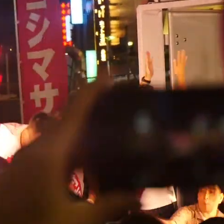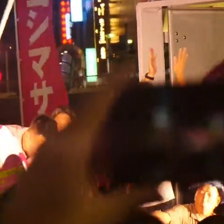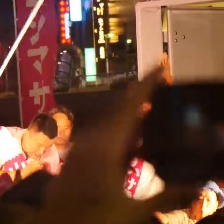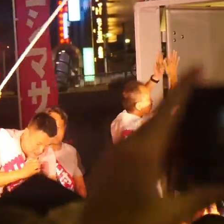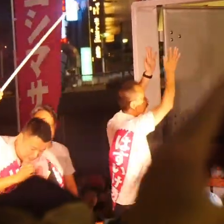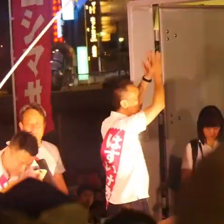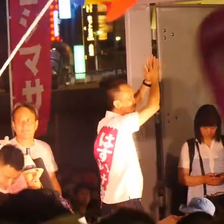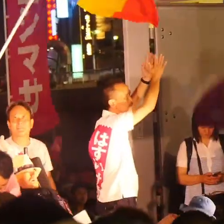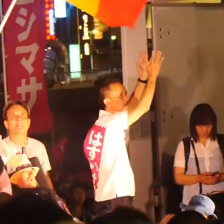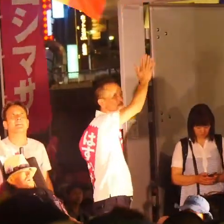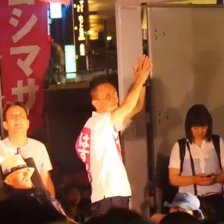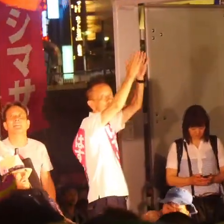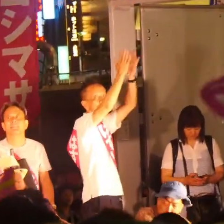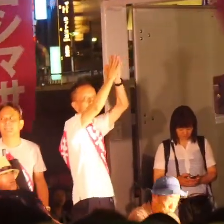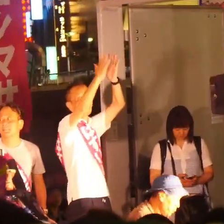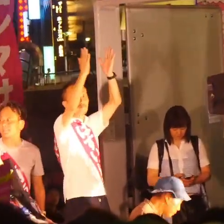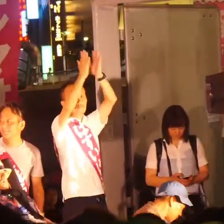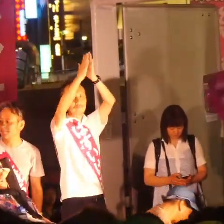ございます。